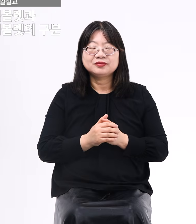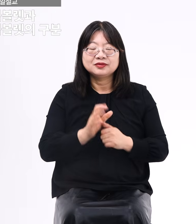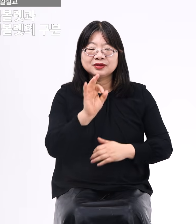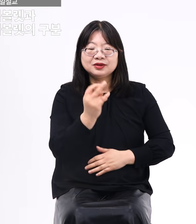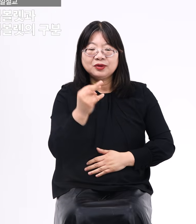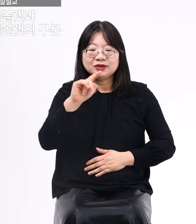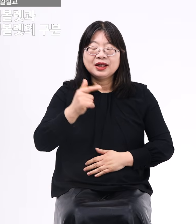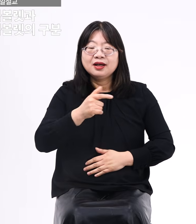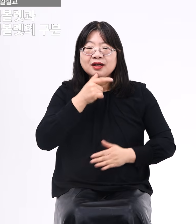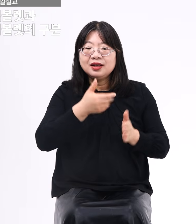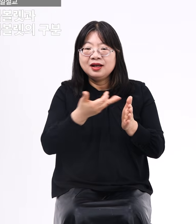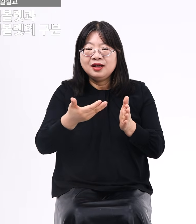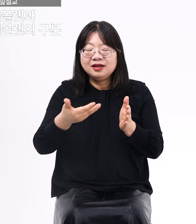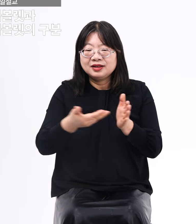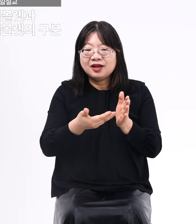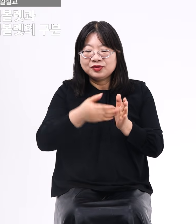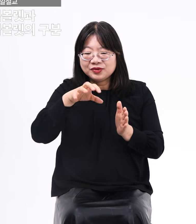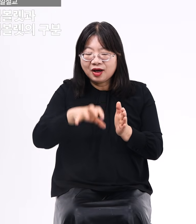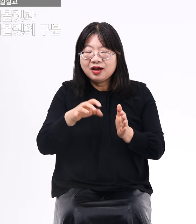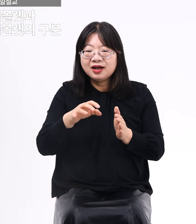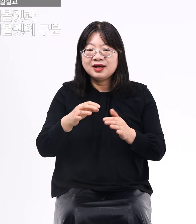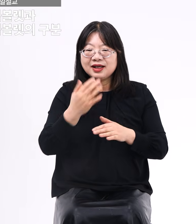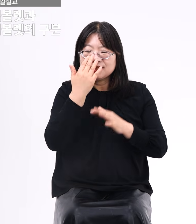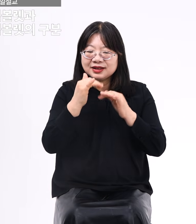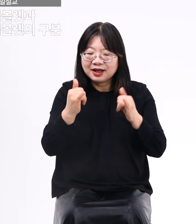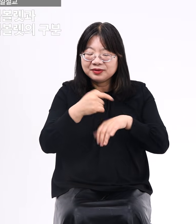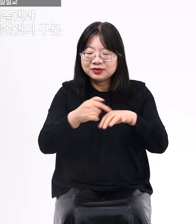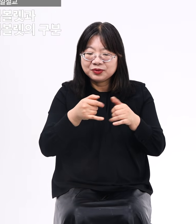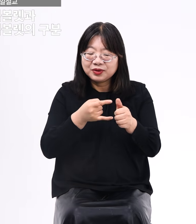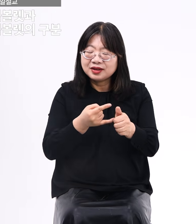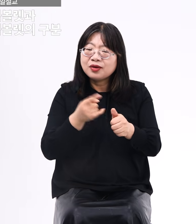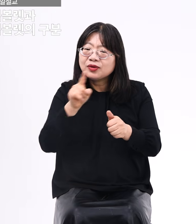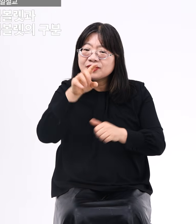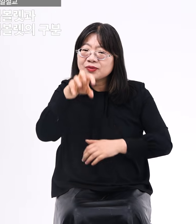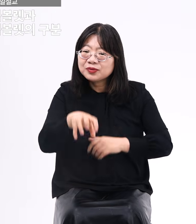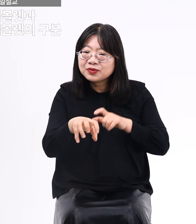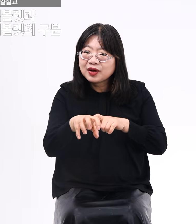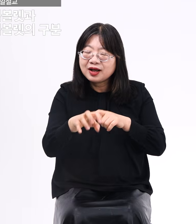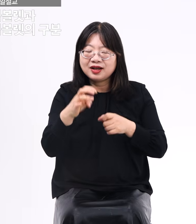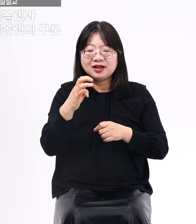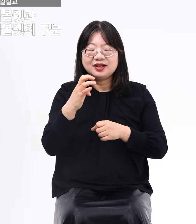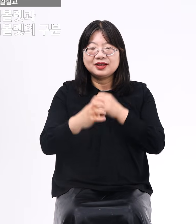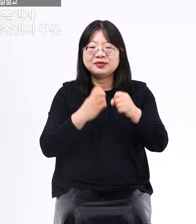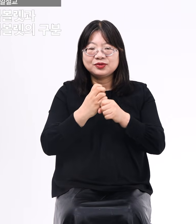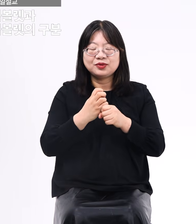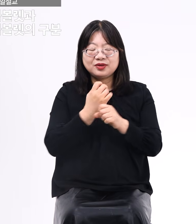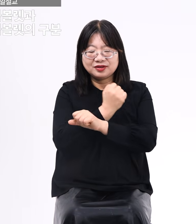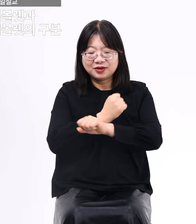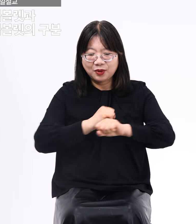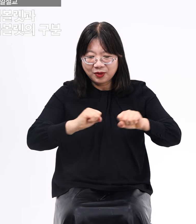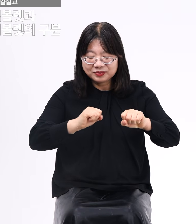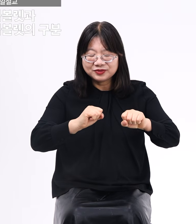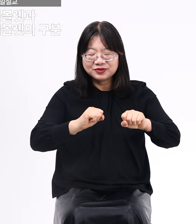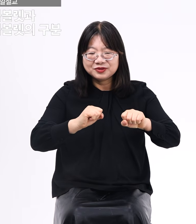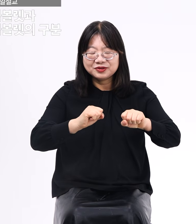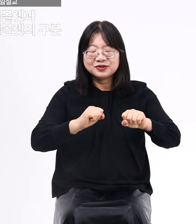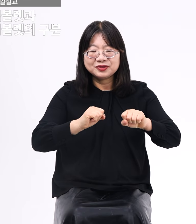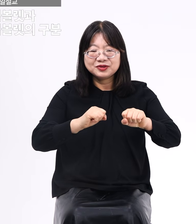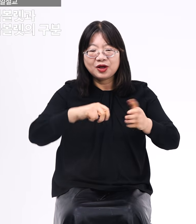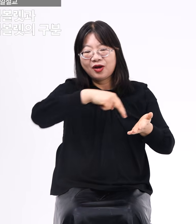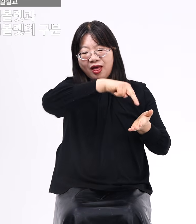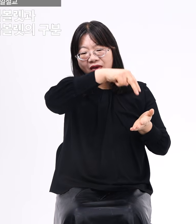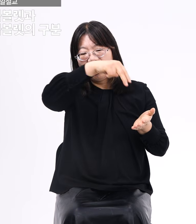요단 나루턱은 이스라엘 민족에게 어떤 장소입니까? 40년 광야의 방황의